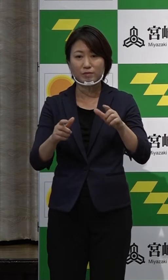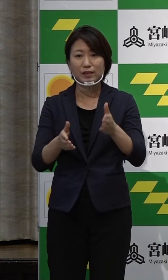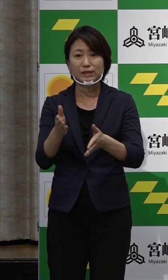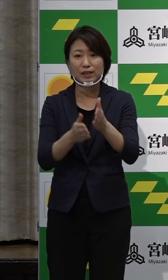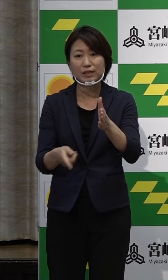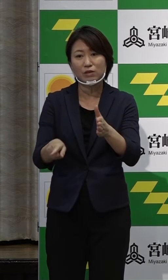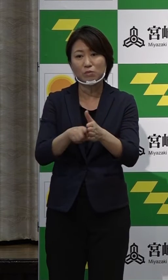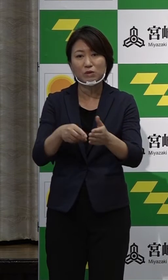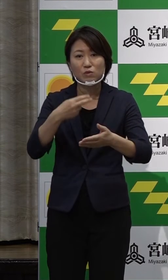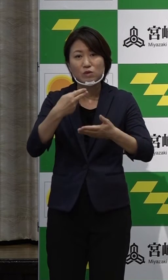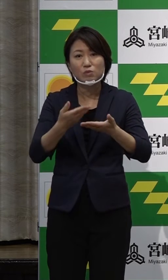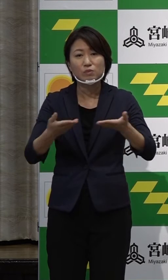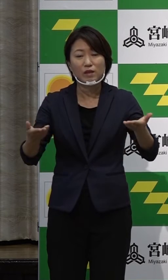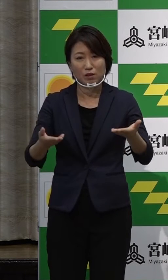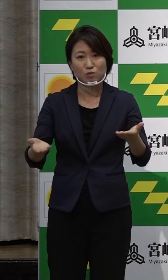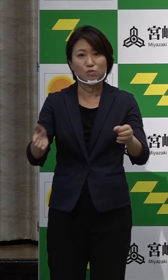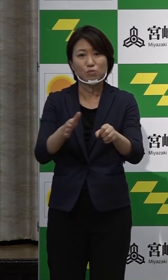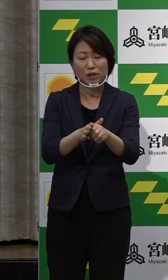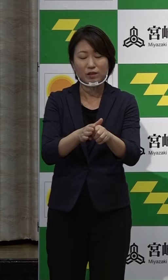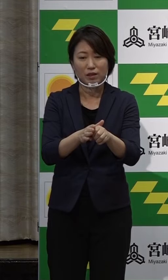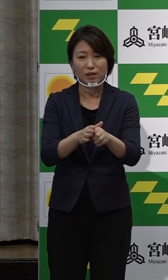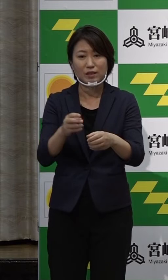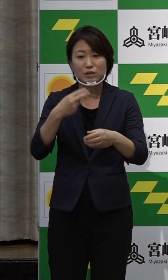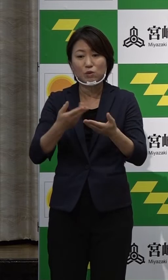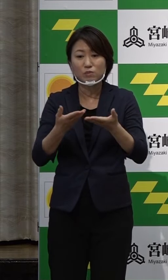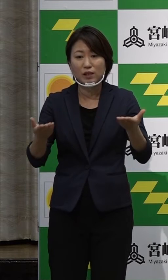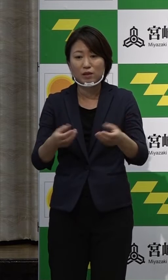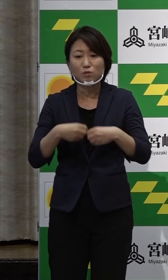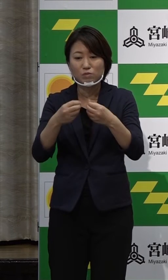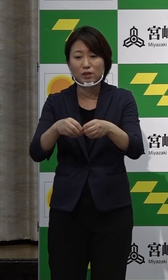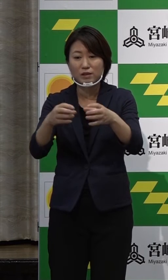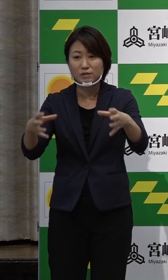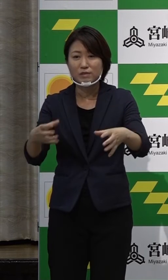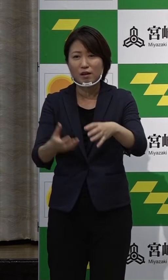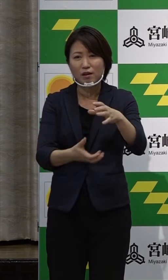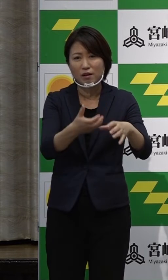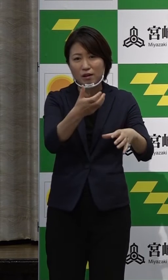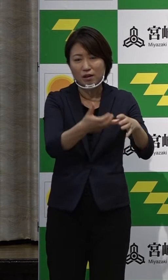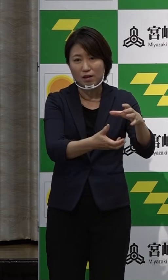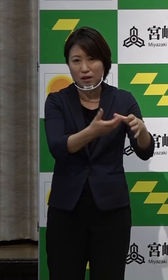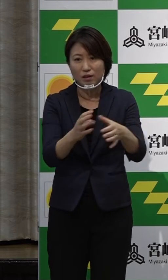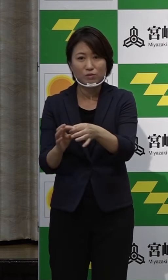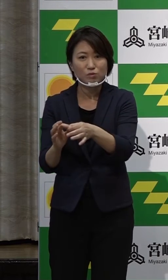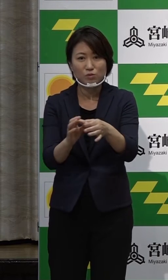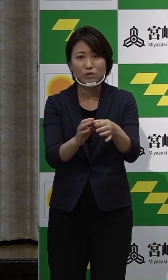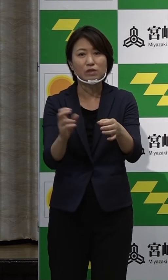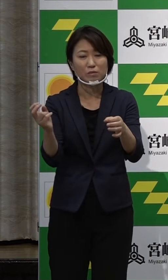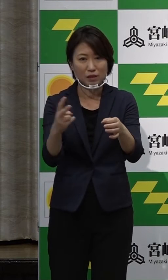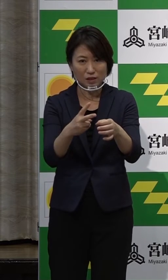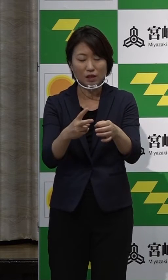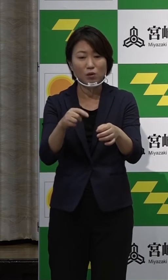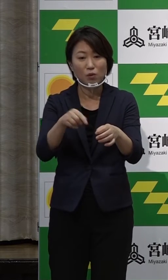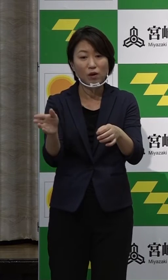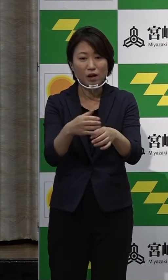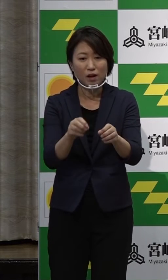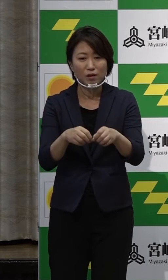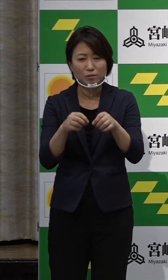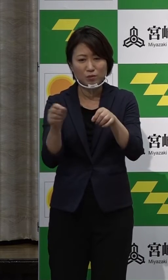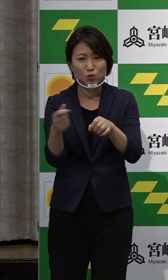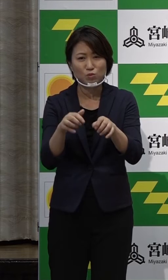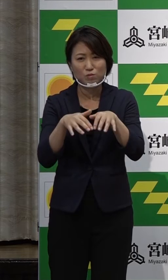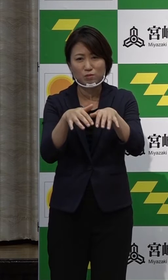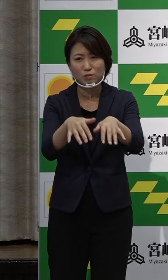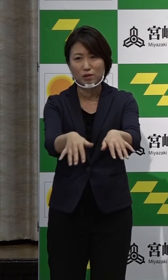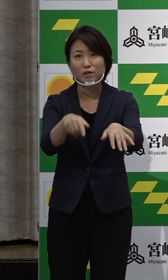含めて、飲食店関係のクラスターが多数発生をして、そこから感染急拡大